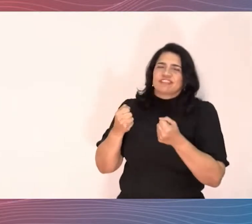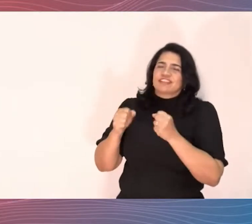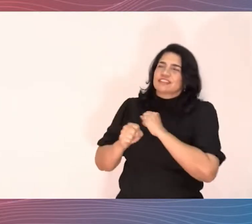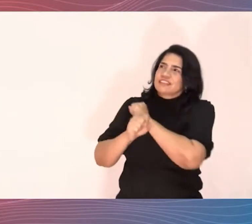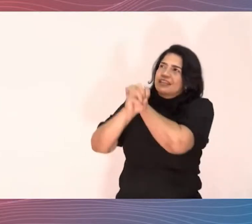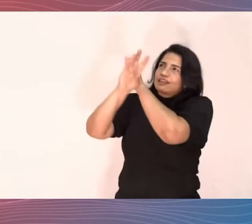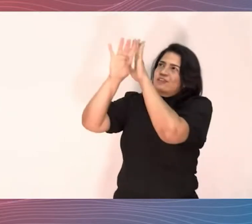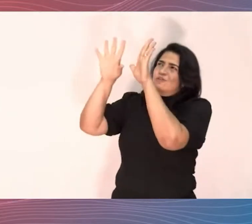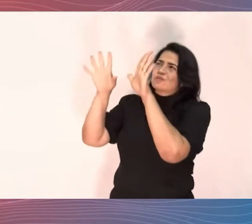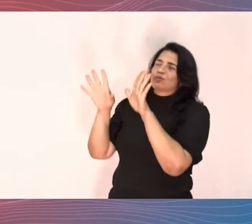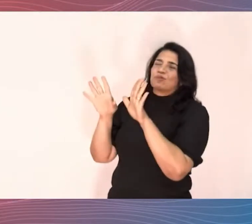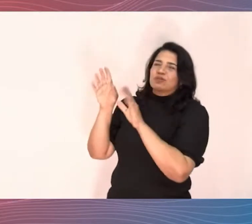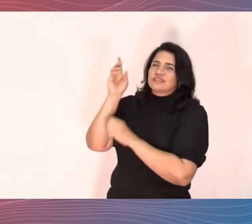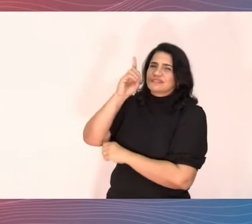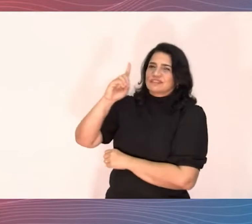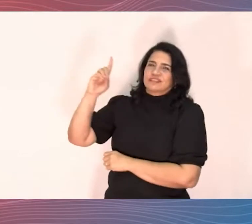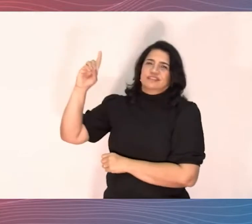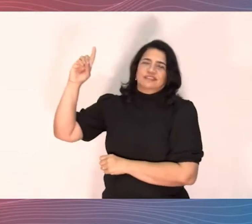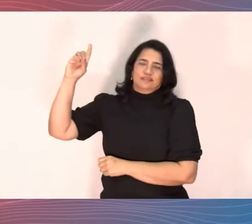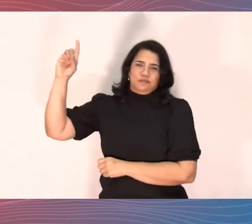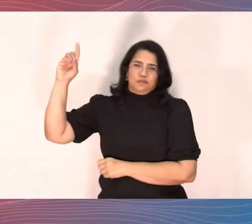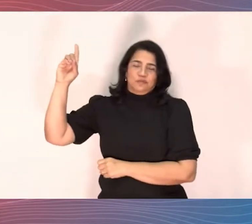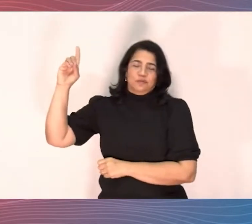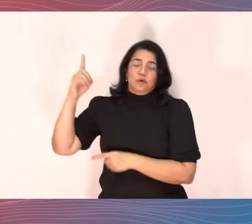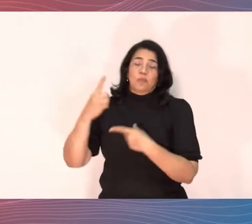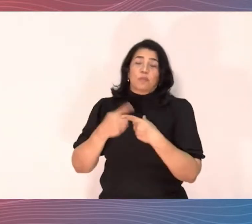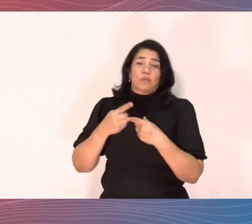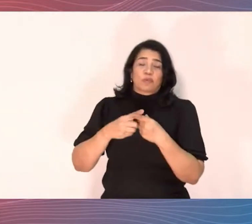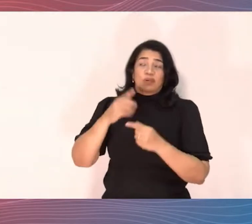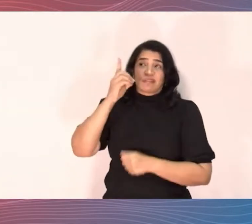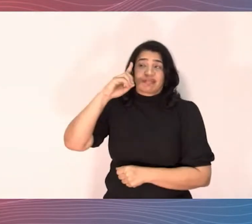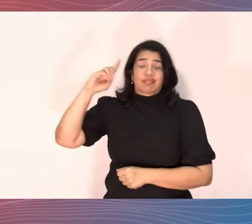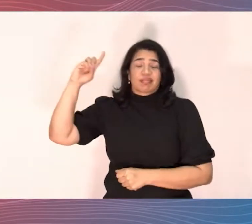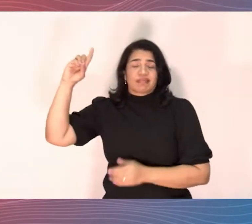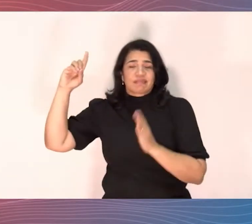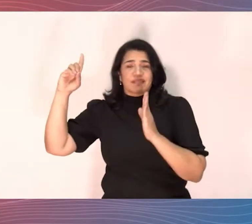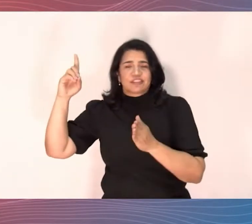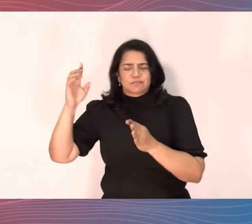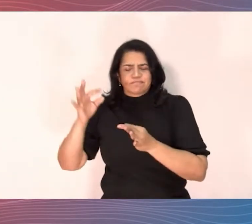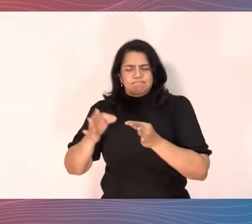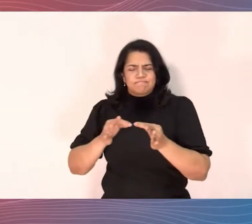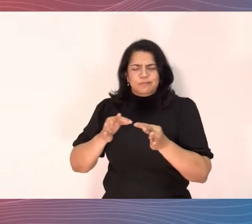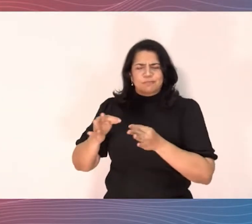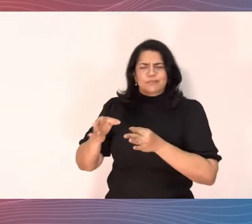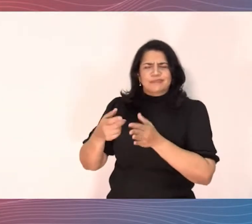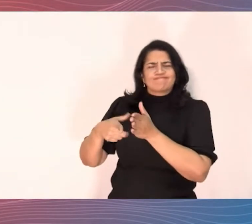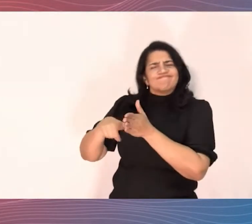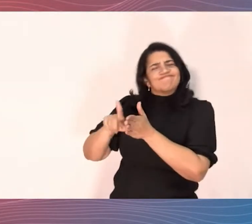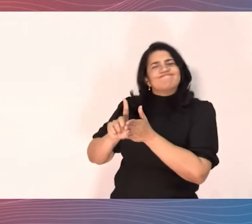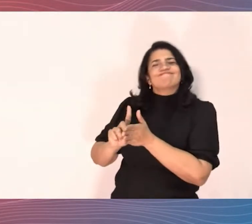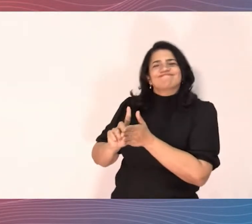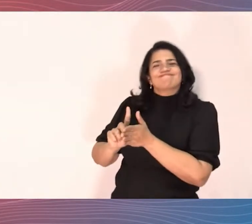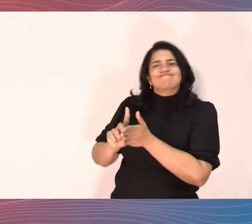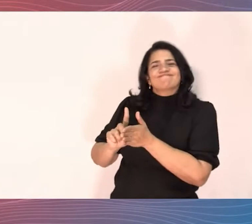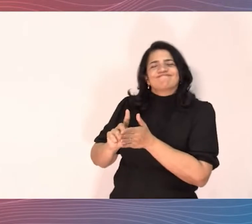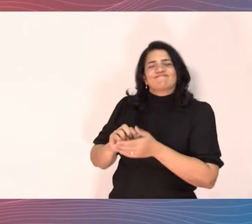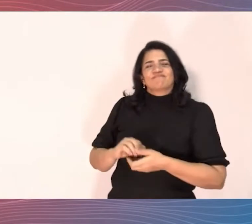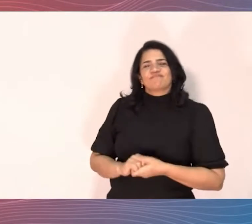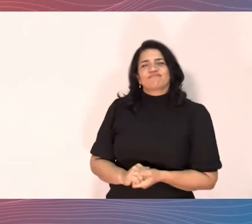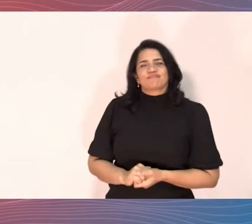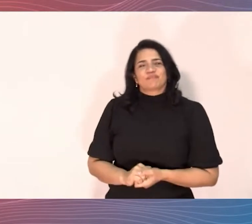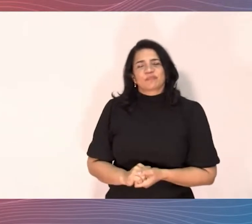antemão. Essa noite você tem que ter clareza na sua mente pela revelação, pelo espírito